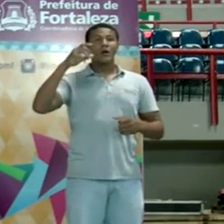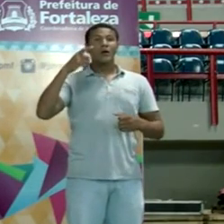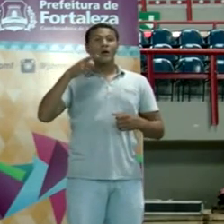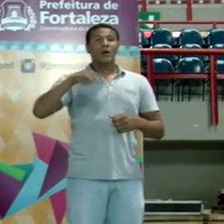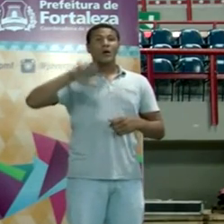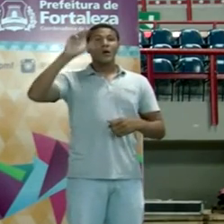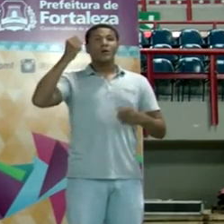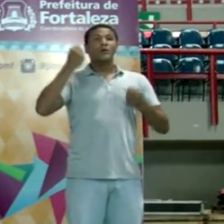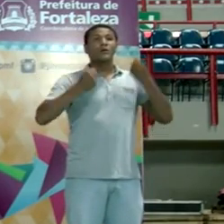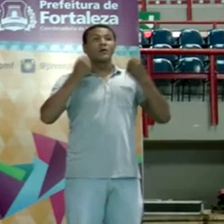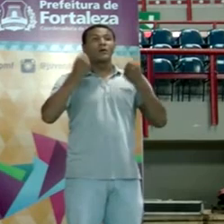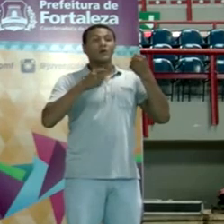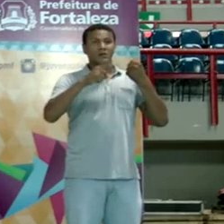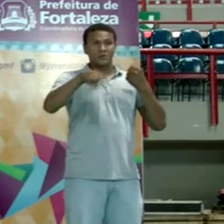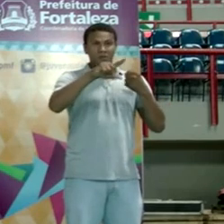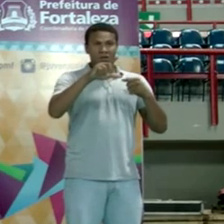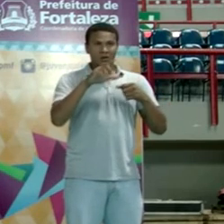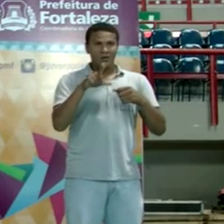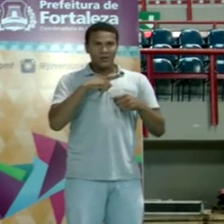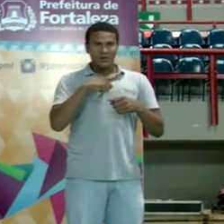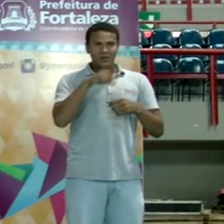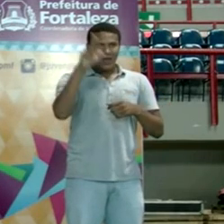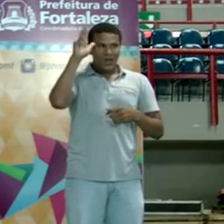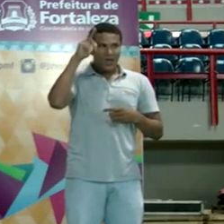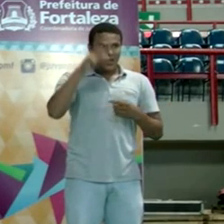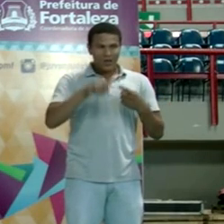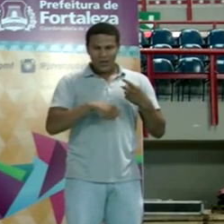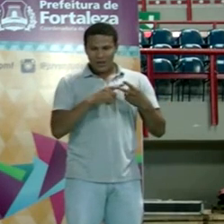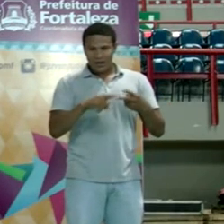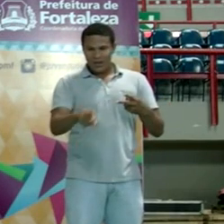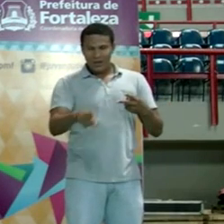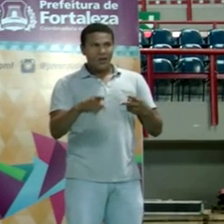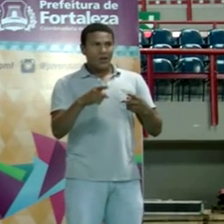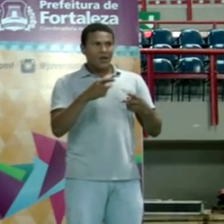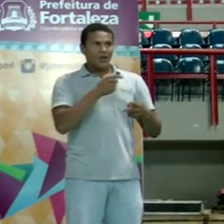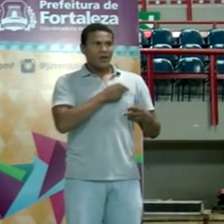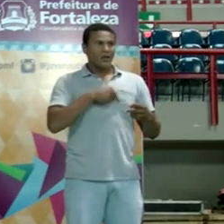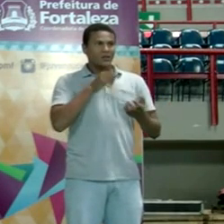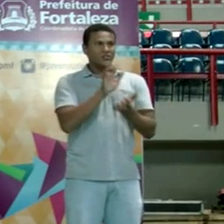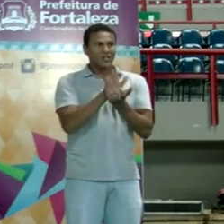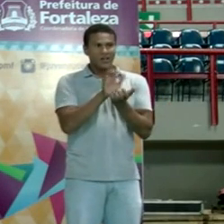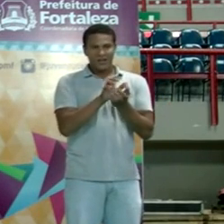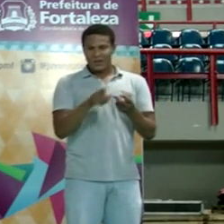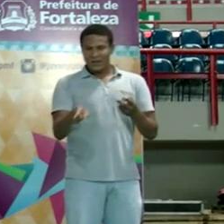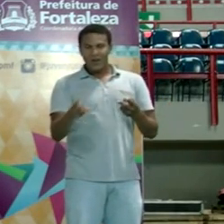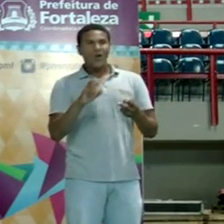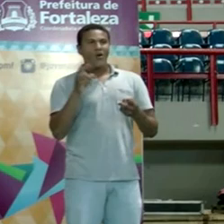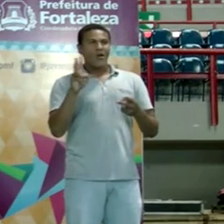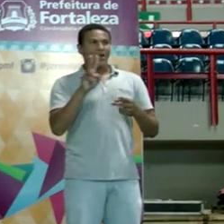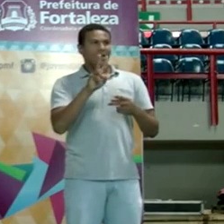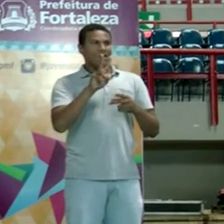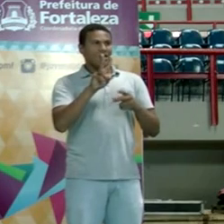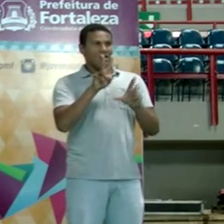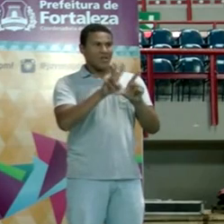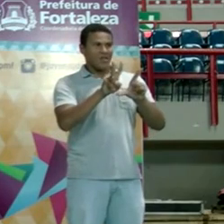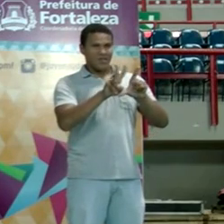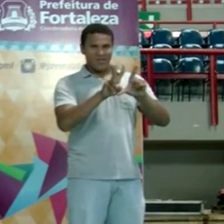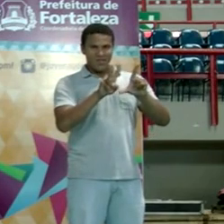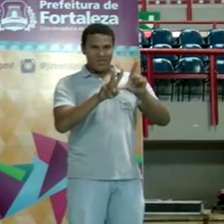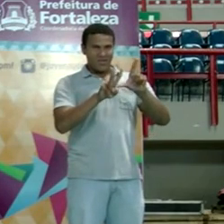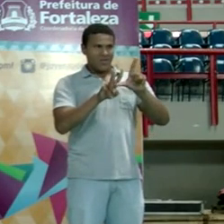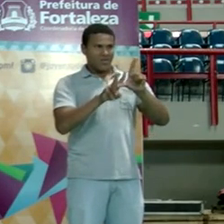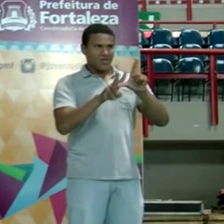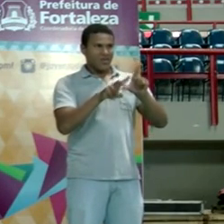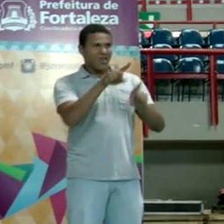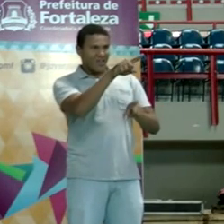numa Ferrari e está usando uma Louis Vuitton aí, a blusa da Lacoste. Vai, tá lá fora, tu vai me dar